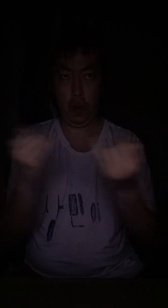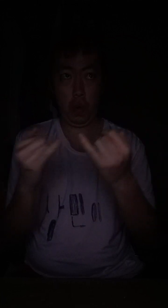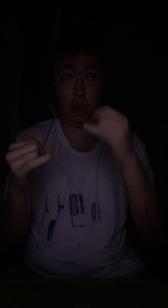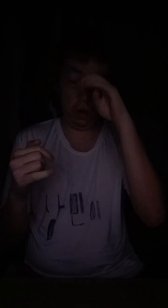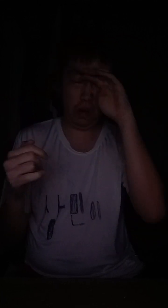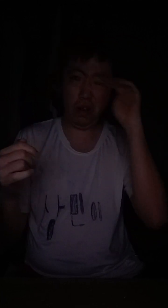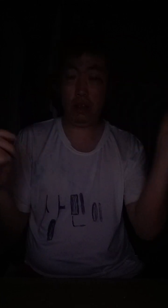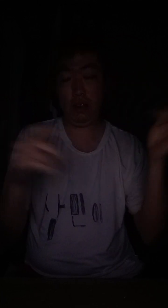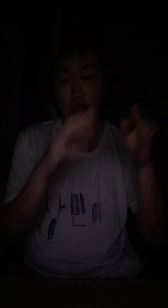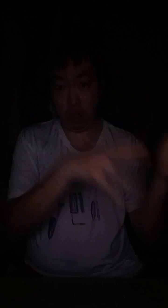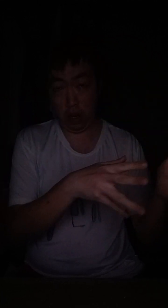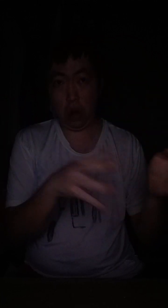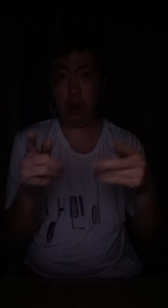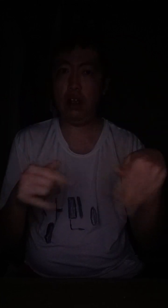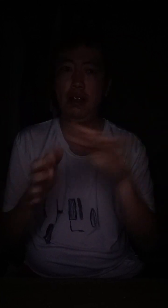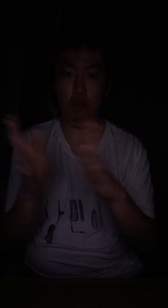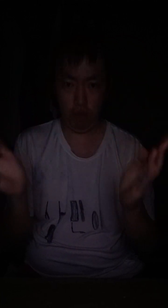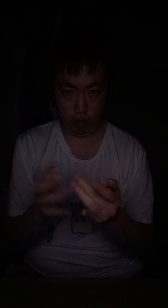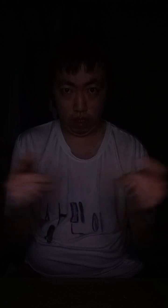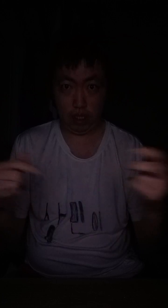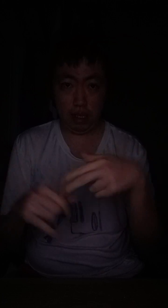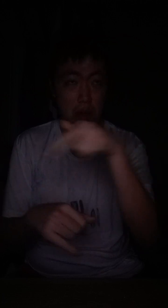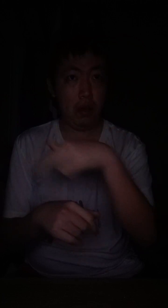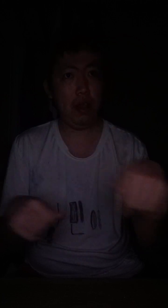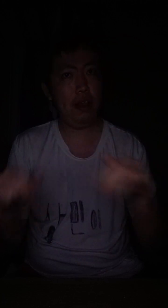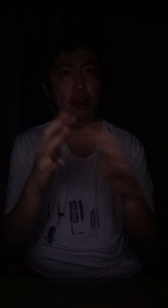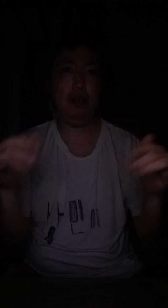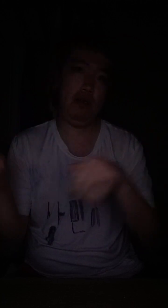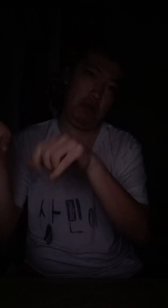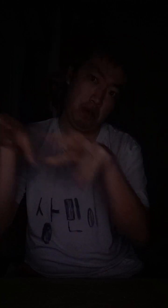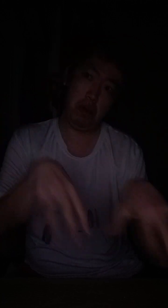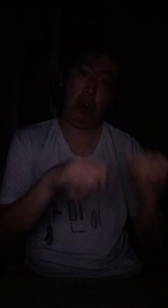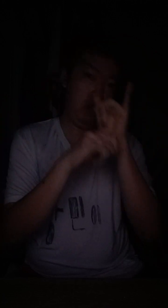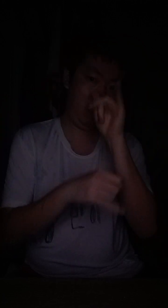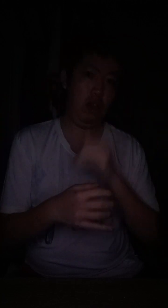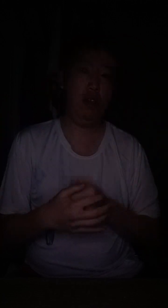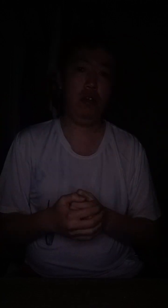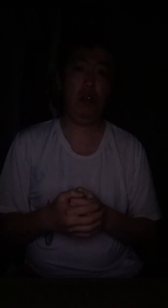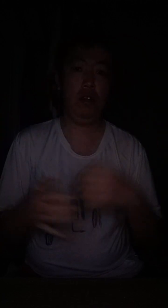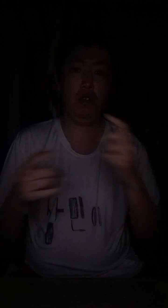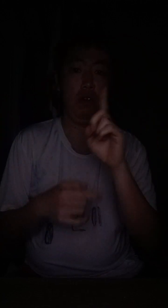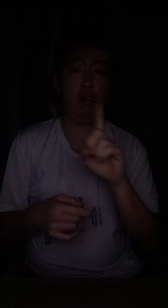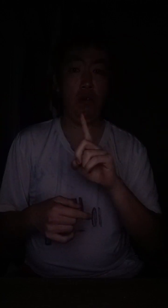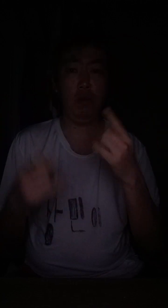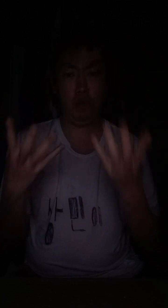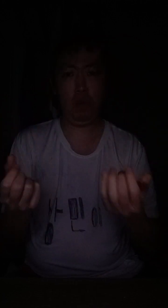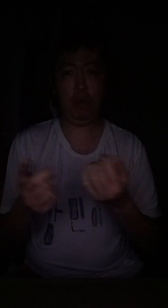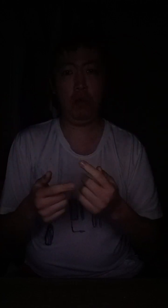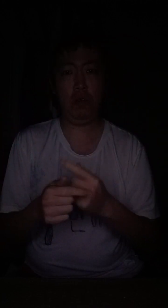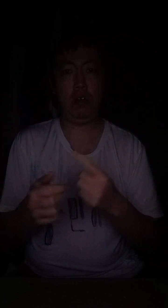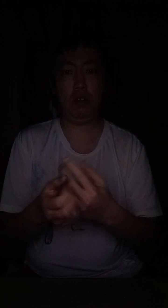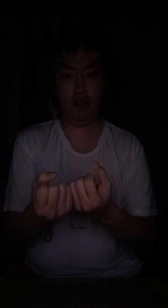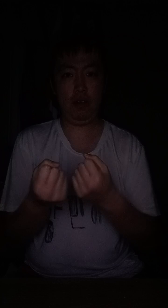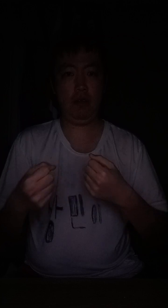문제로 지적되면서 정부와 지자체에서 대책을 쏟아냈는데요. 지금은 달라졌을까요? 홍현주 기자가